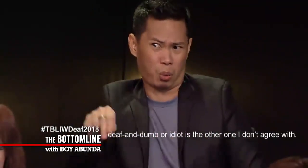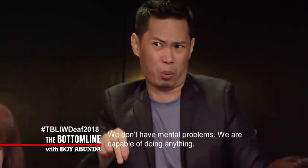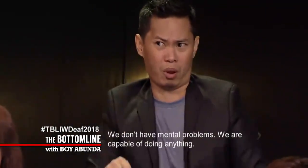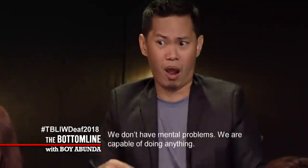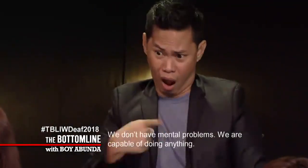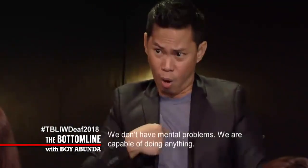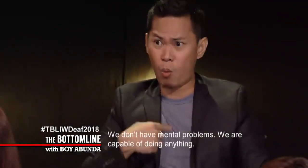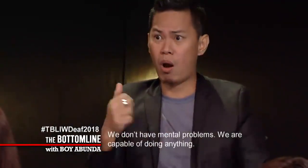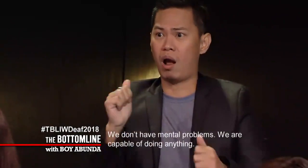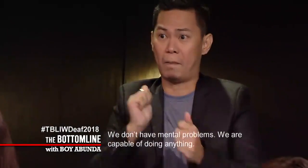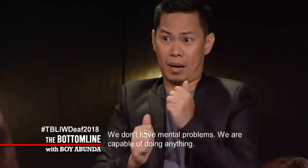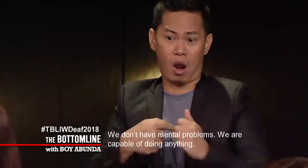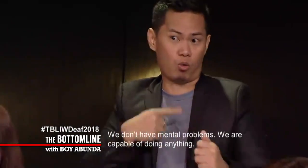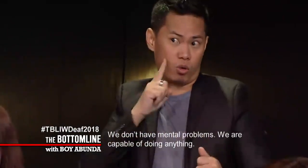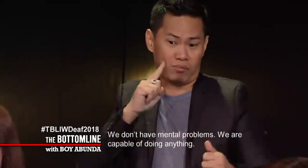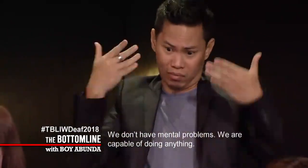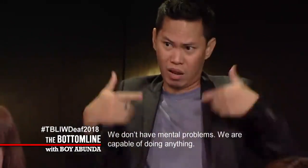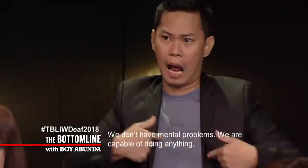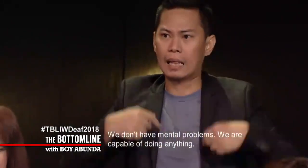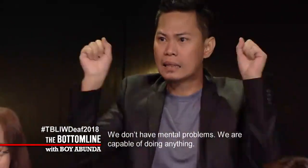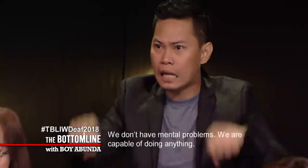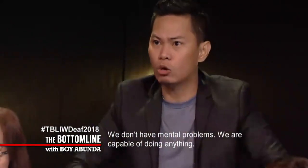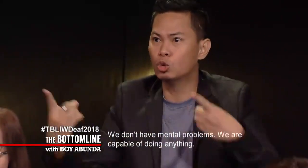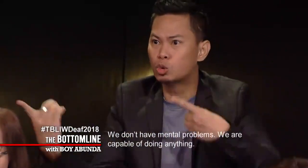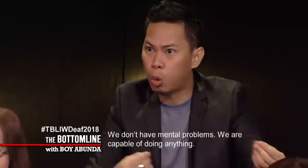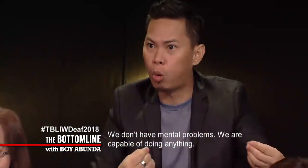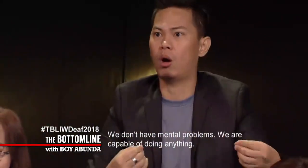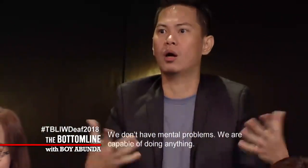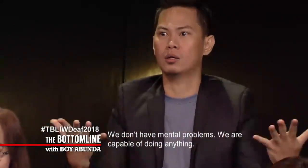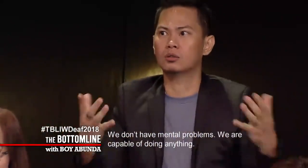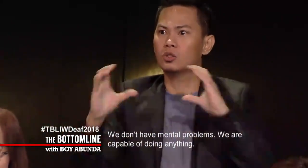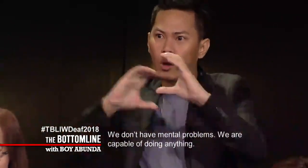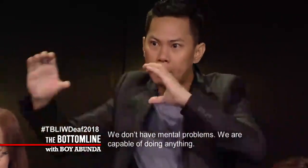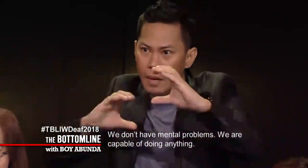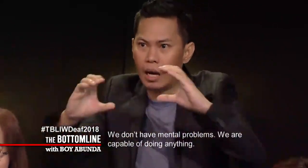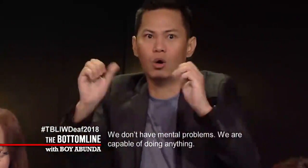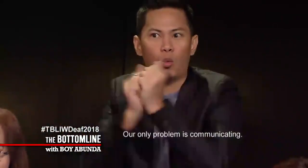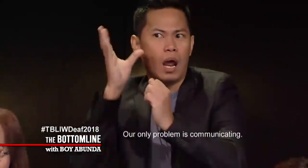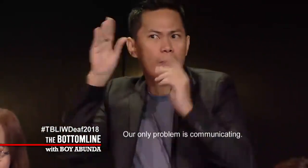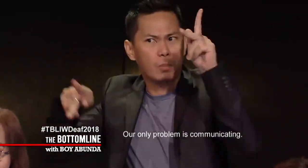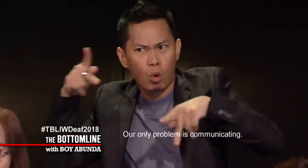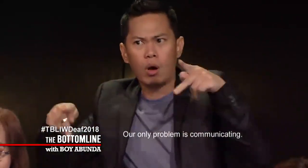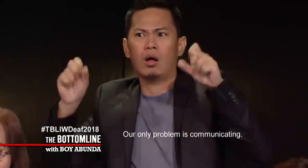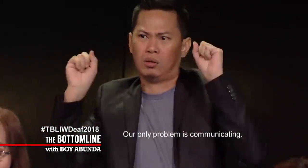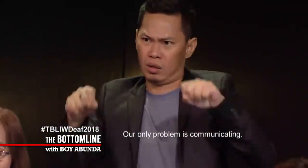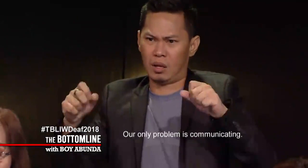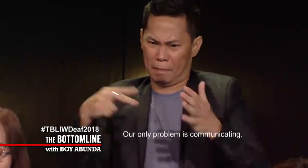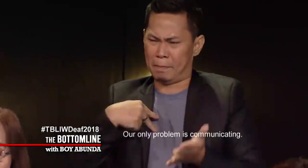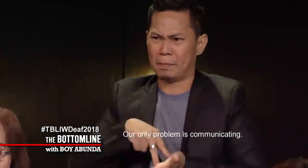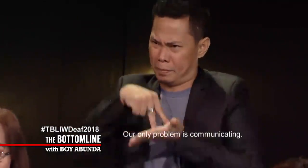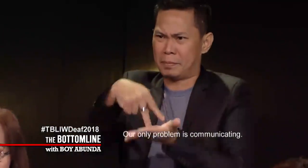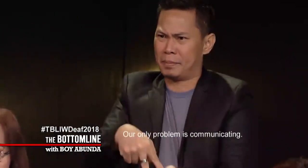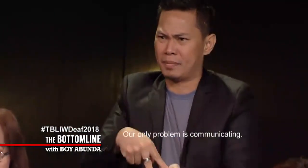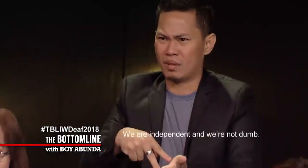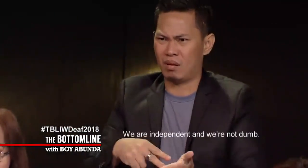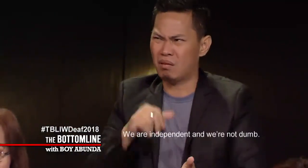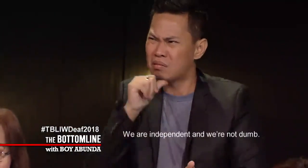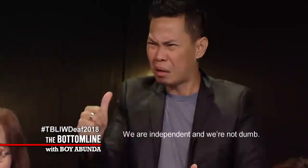dyan na wala po kaming problema po sa kami po ay kaya po namin gawin ang lahat po. Ang problema lang po nga sa komunikasyon nga